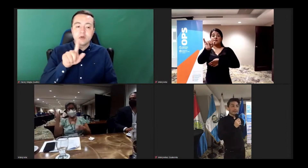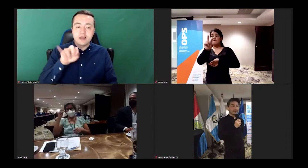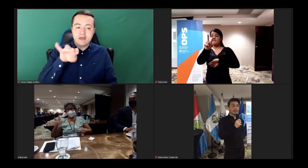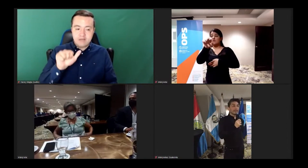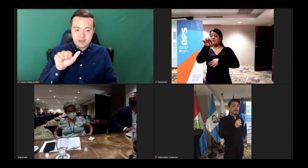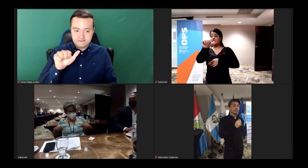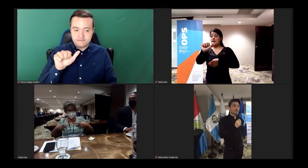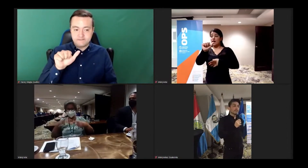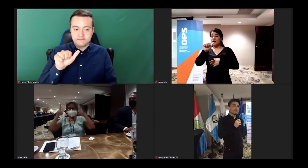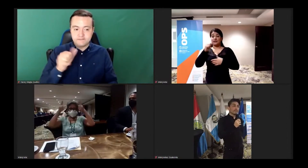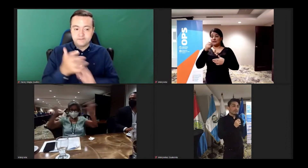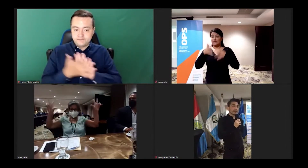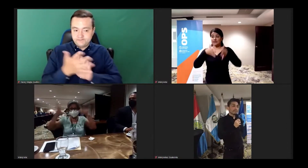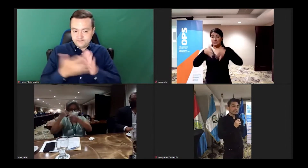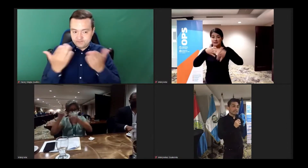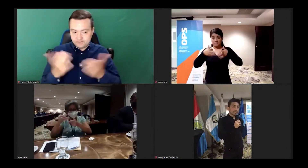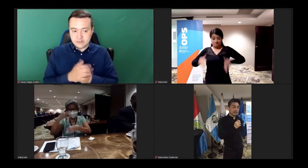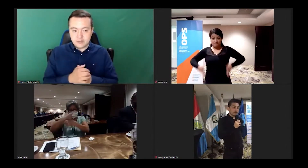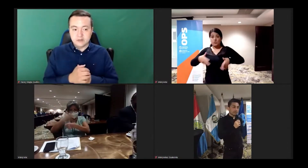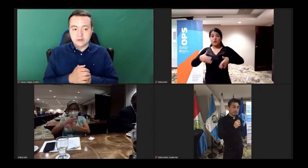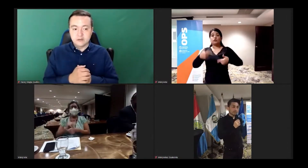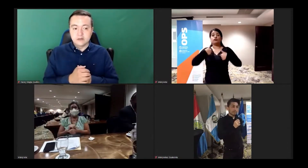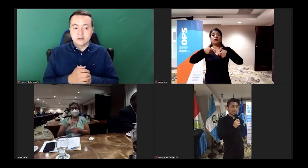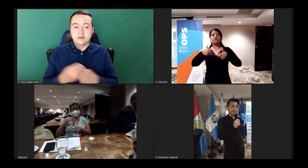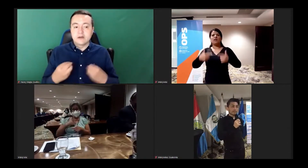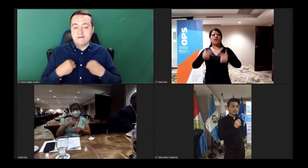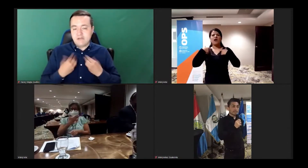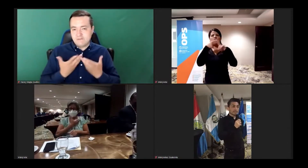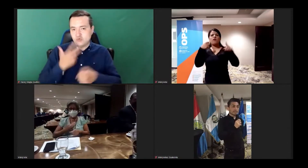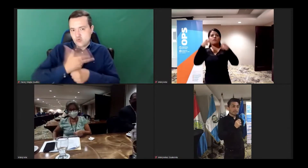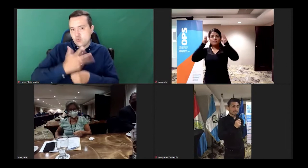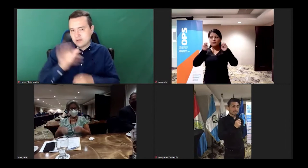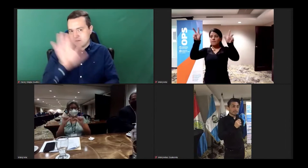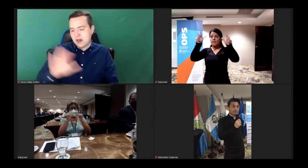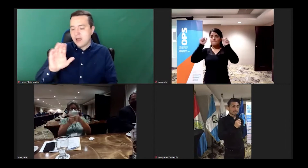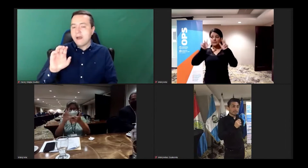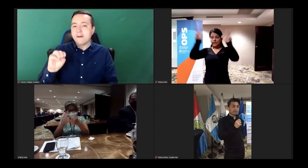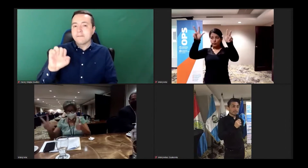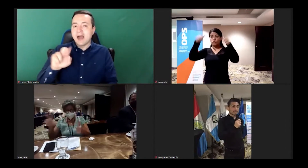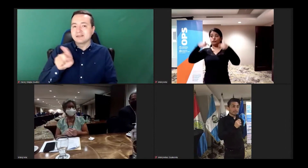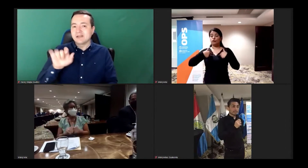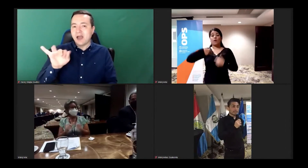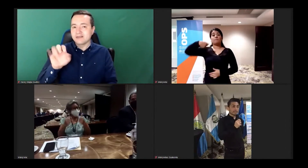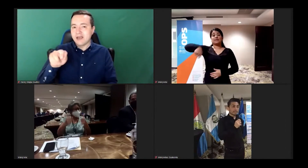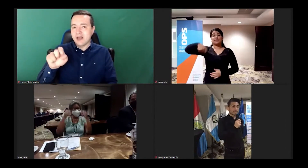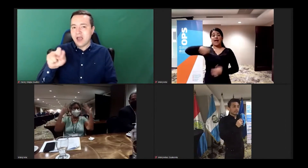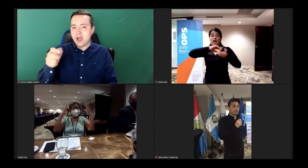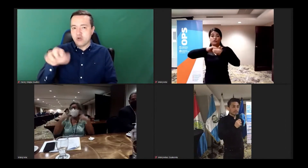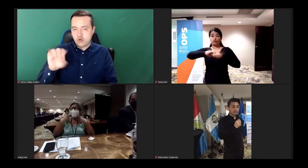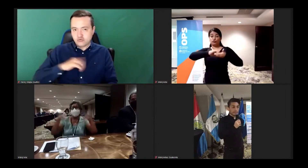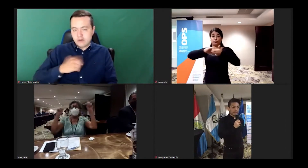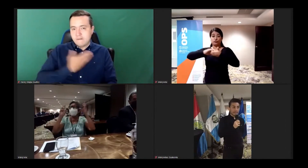es Olivia. Yo vivo en Mazatenango, es un departamento de Guatemala, y soy presidenta de la Asociación de Sordos